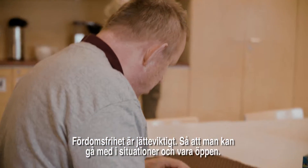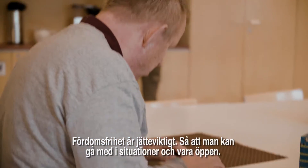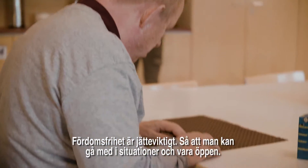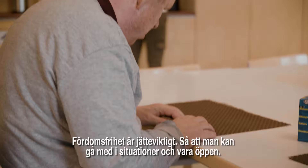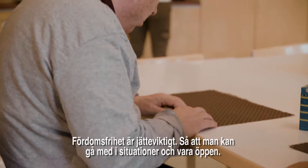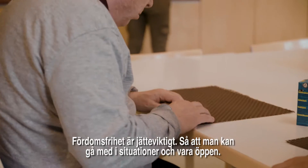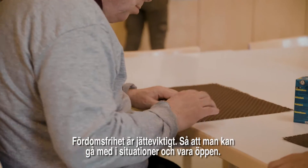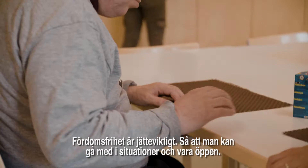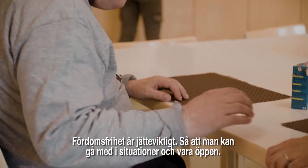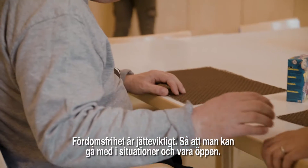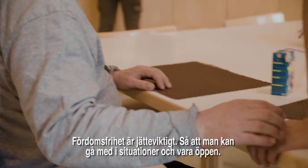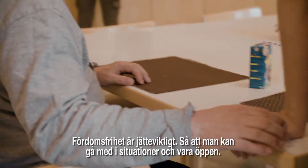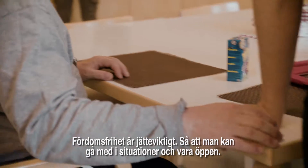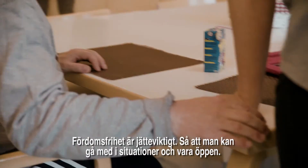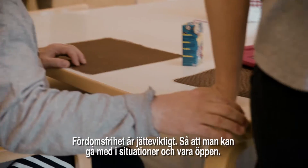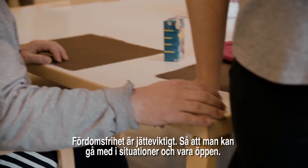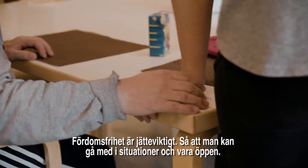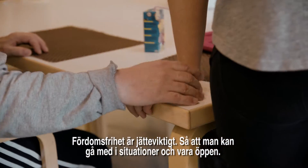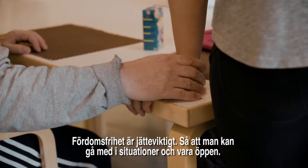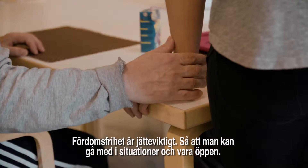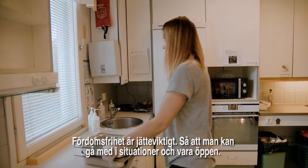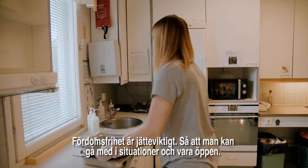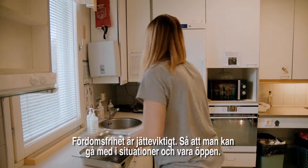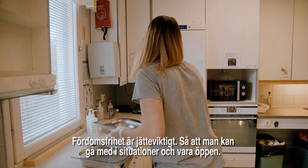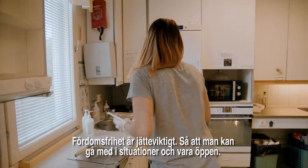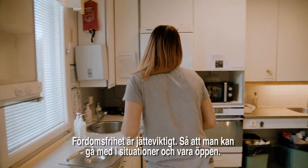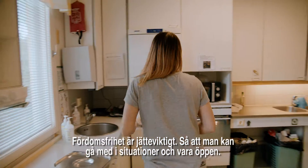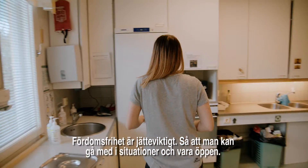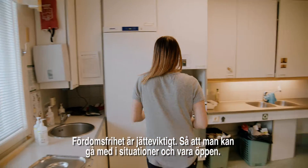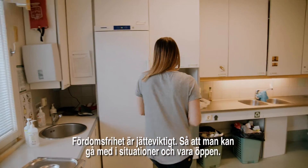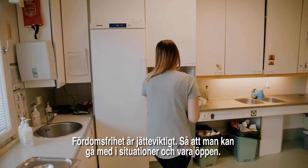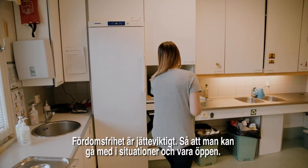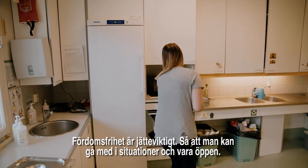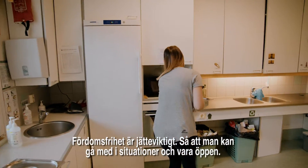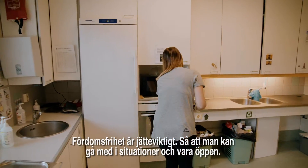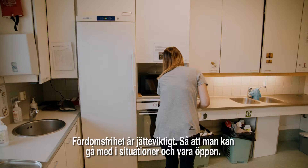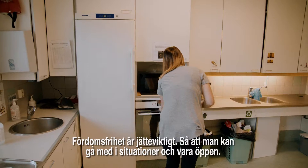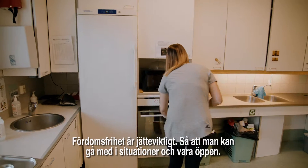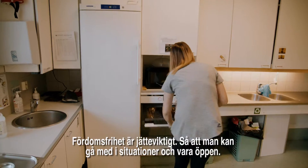on todella tärkeä, että pystyy menemään sellaisiin tilanteisiin mukaan ja olemaan myös avoinna.